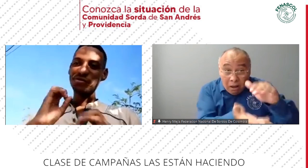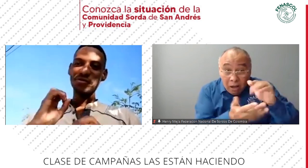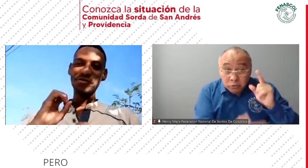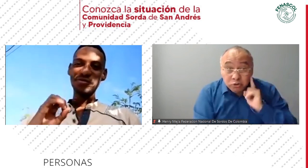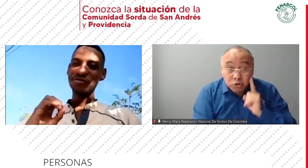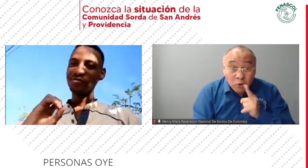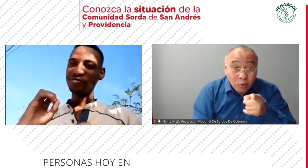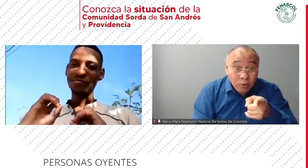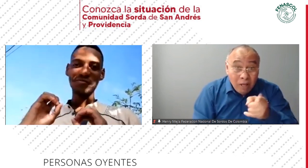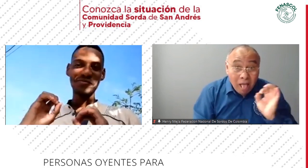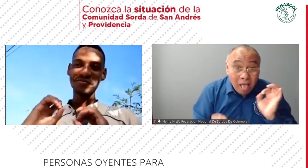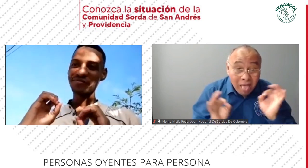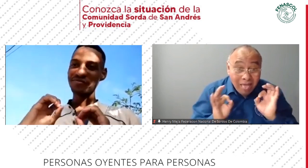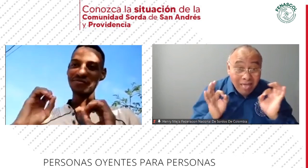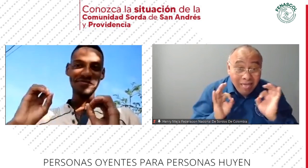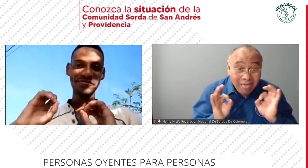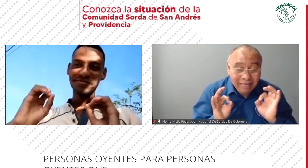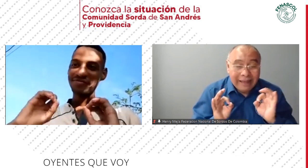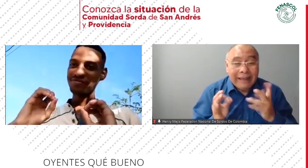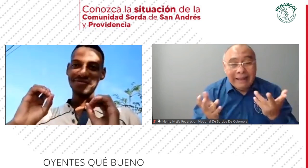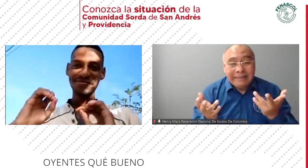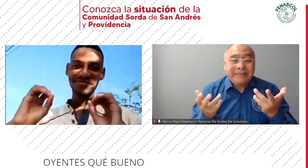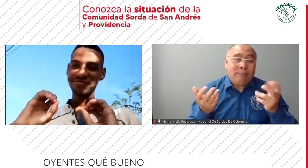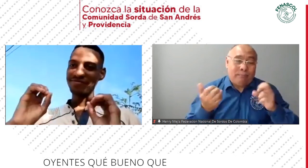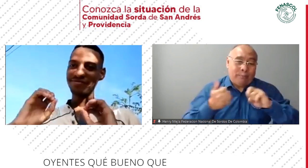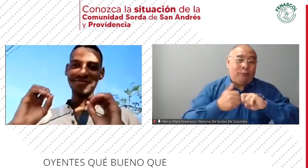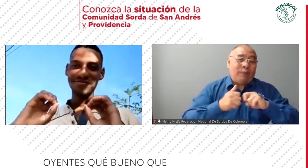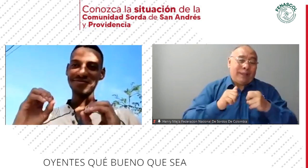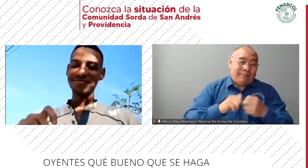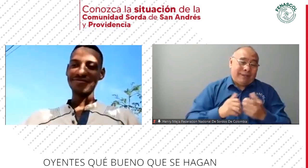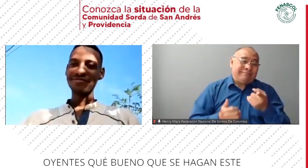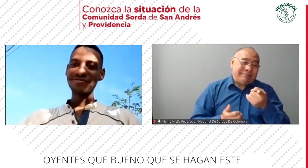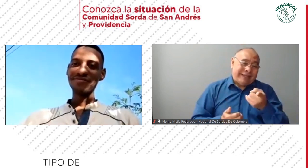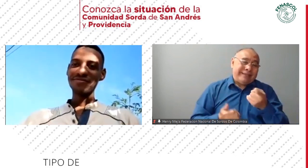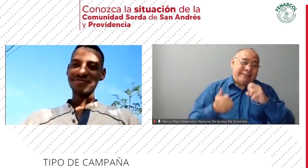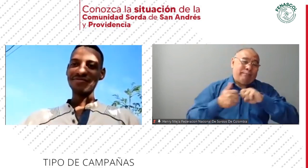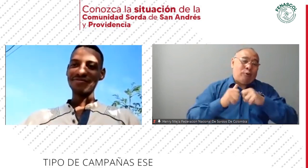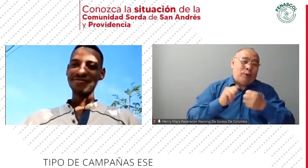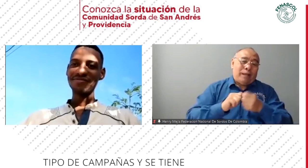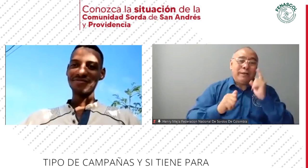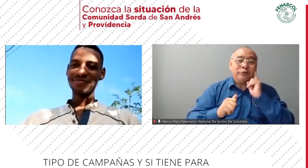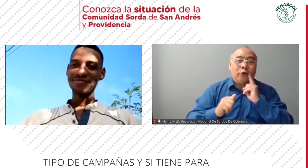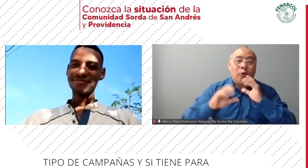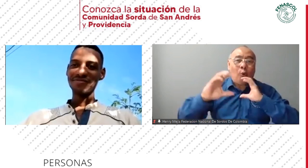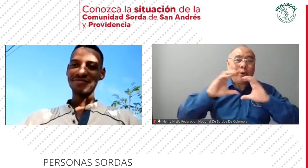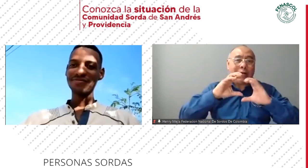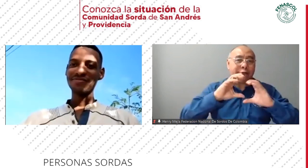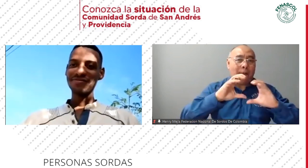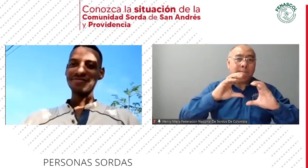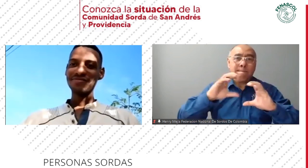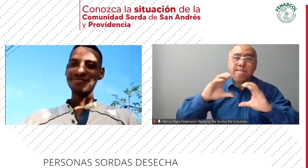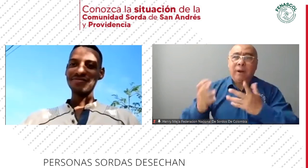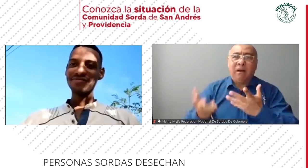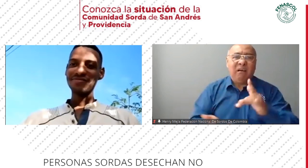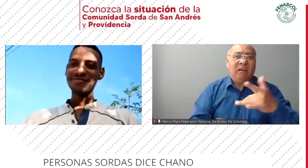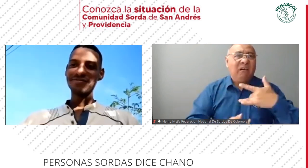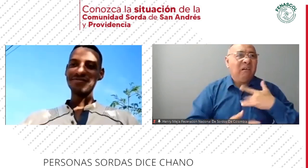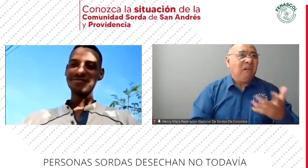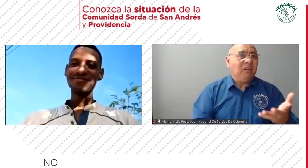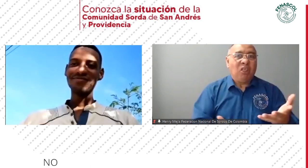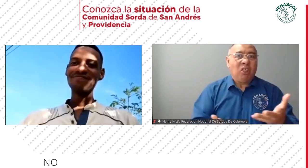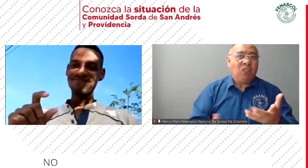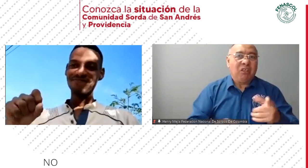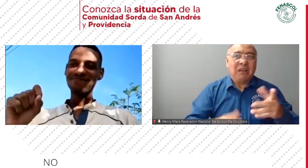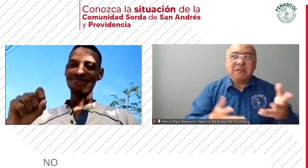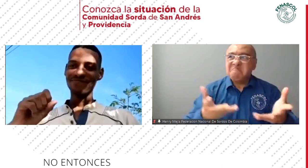personas oyentes para personas oyentes qué bueno que se hagan este tipo de campañas se tiene para personas sordas dice sean no todavía